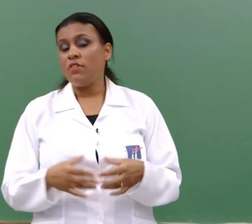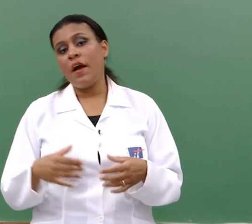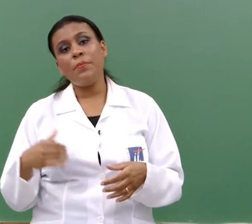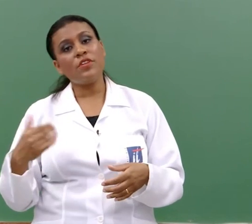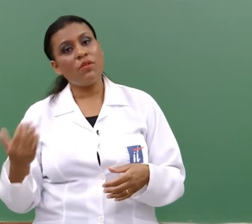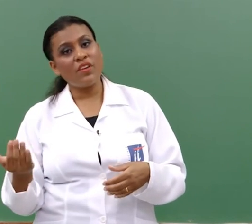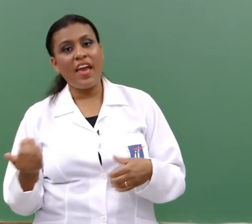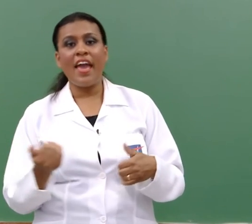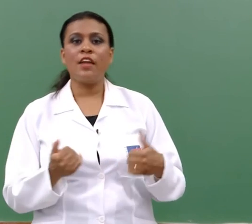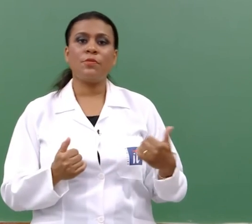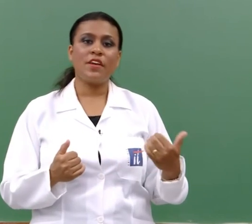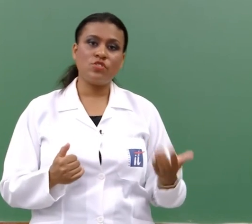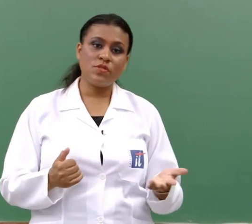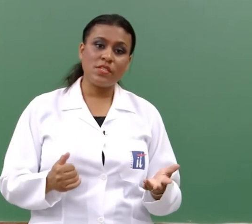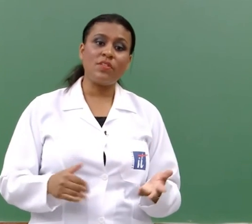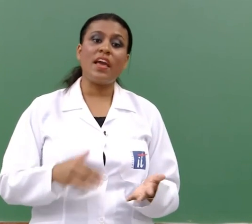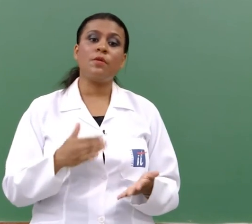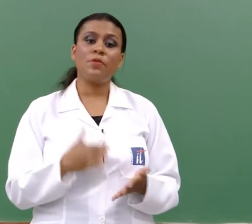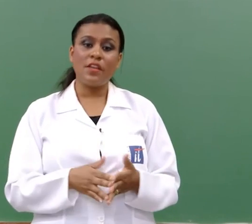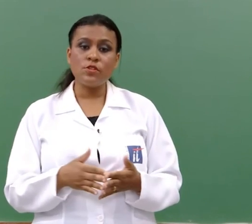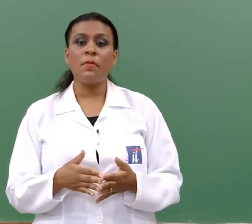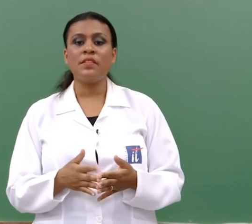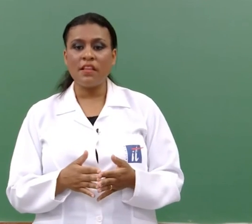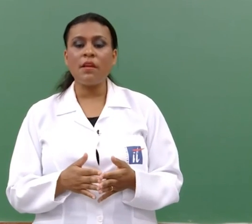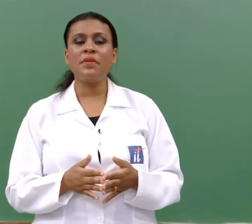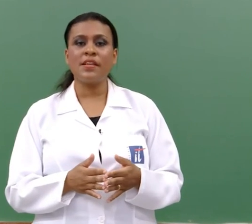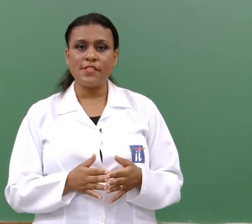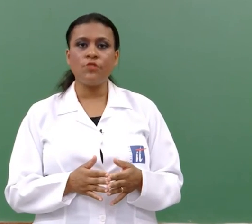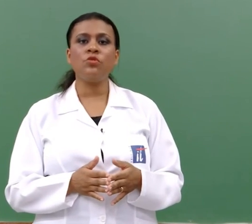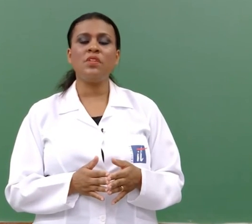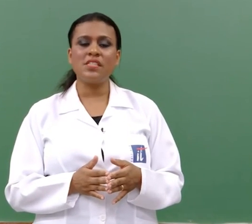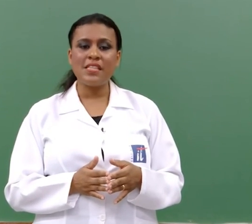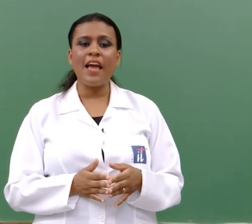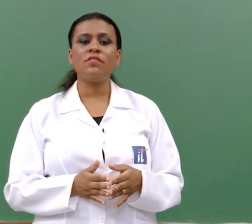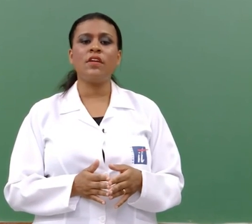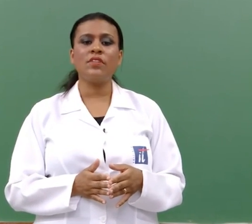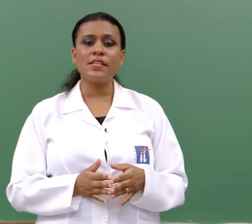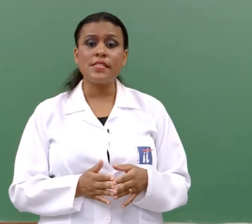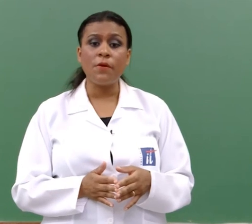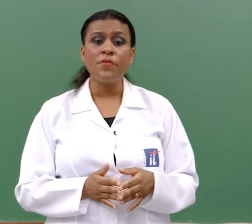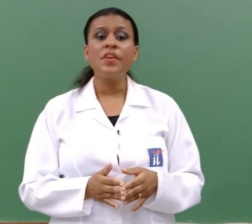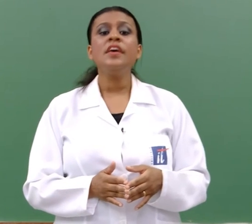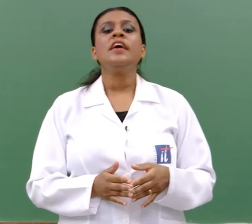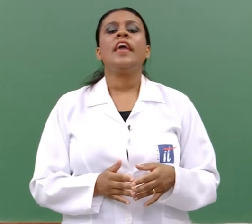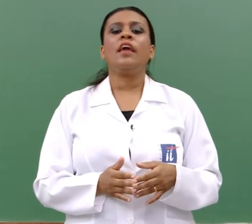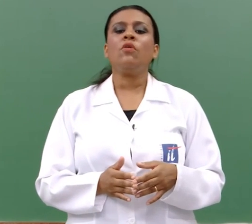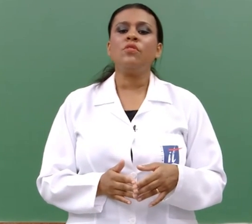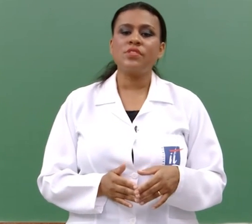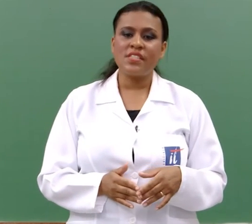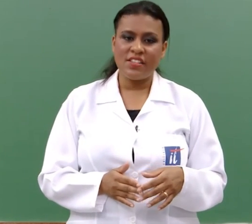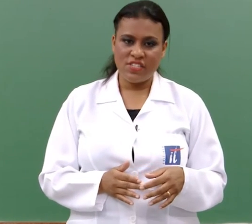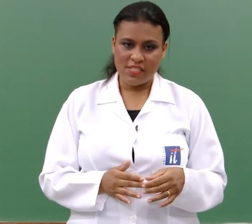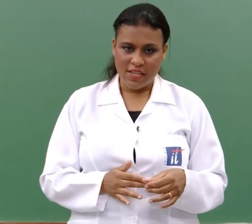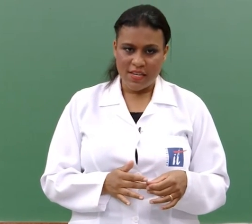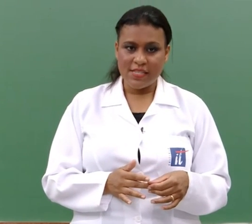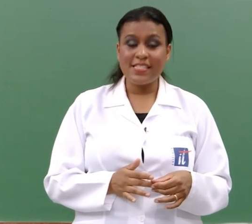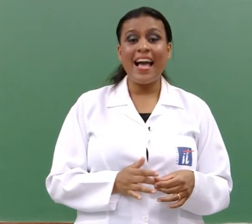é porque eu quero, porque a instituição quer, porque isso é uma determinação do Ministério da Educação. Em cursos à distância,